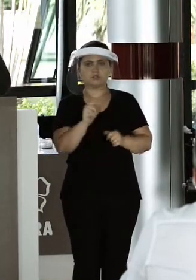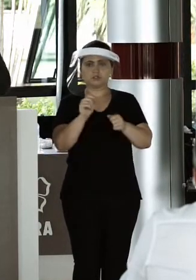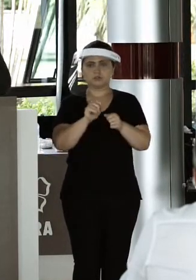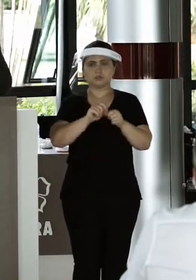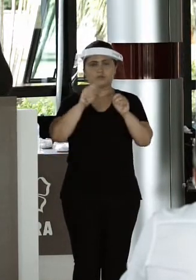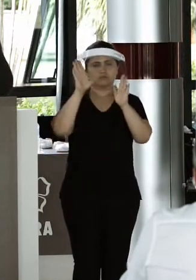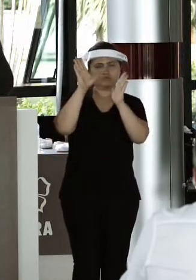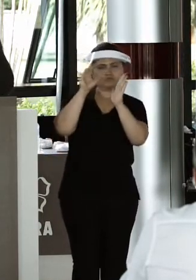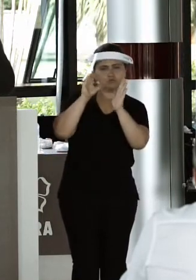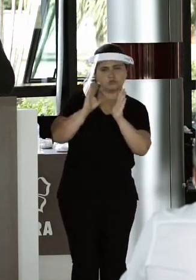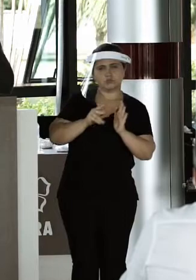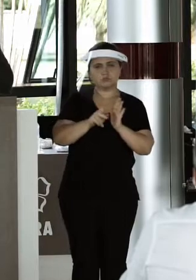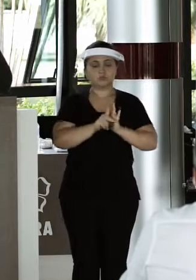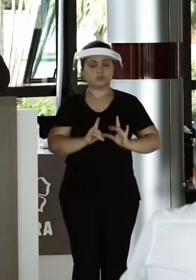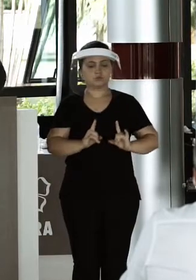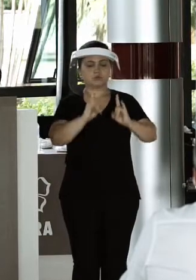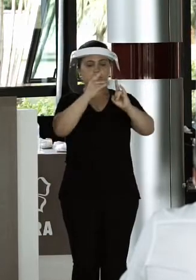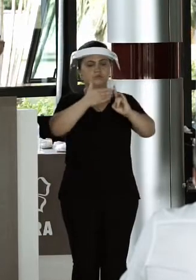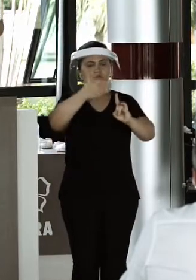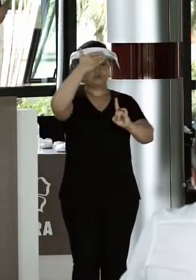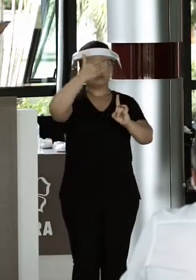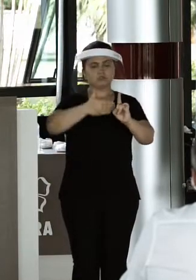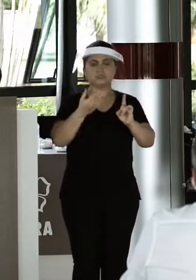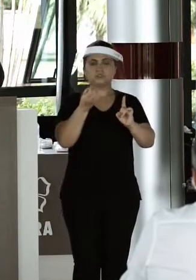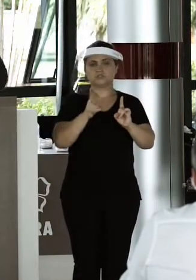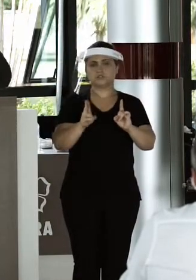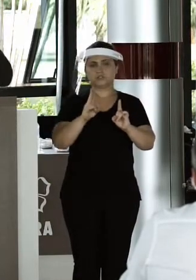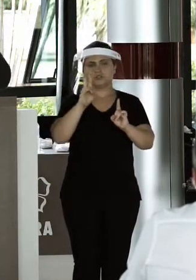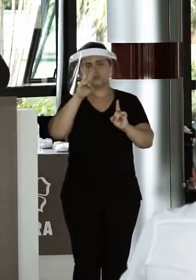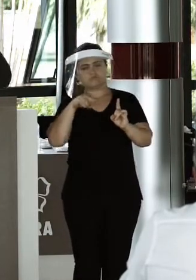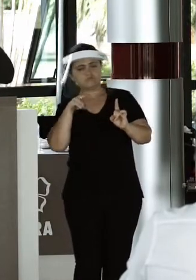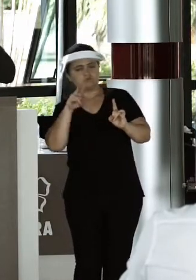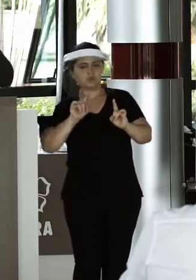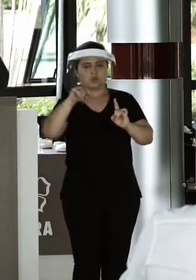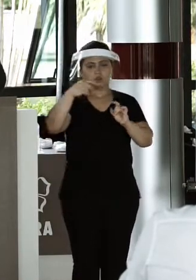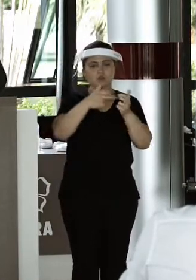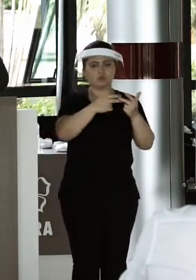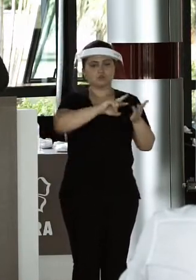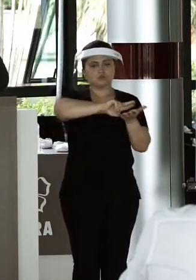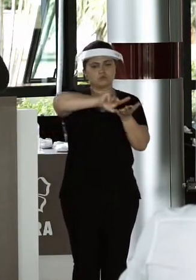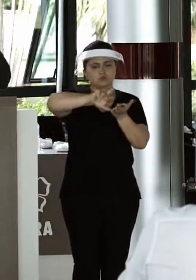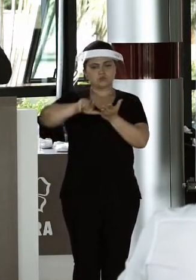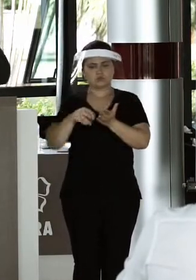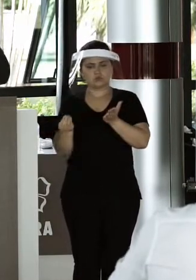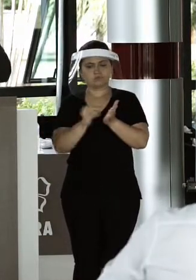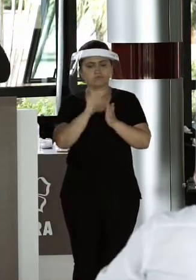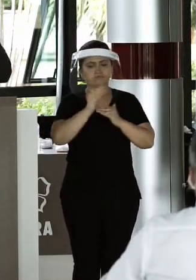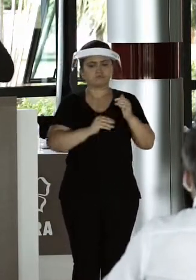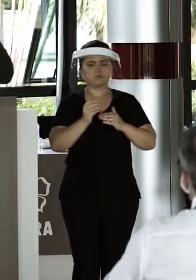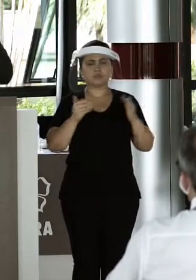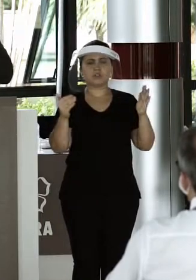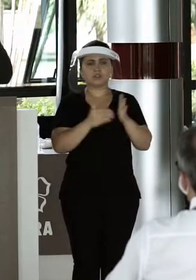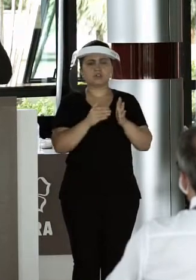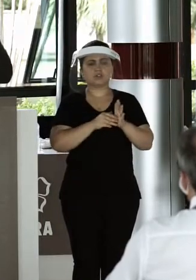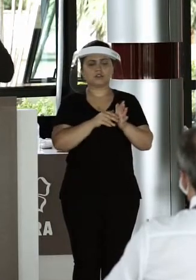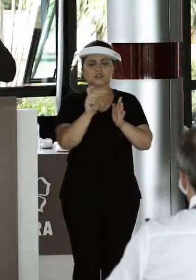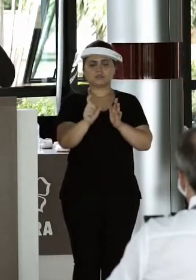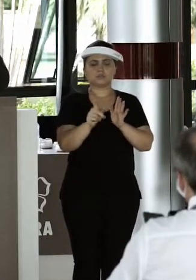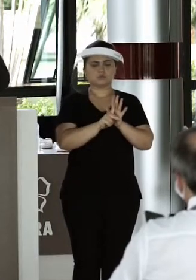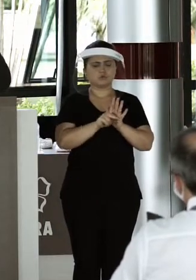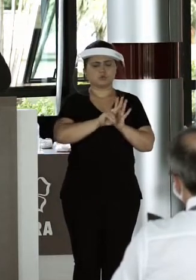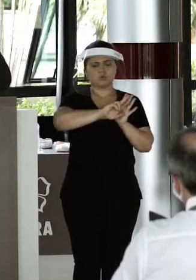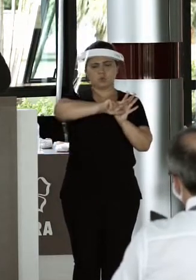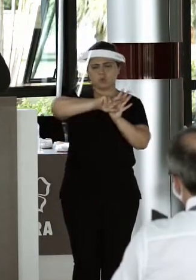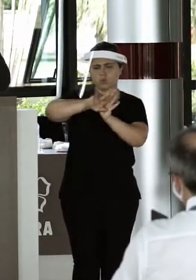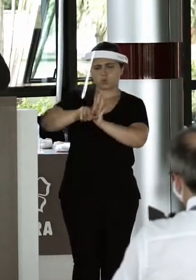fazer inspeções de fachadas, inspeções, enfim, né, de outras coisas, inúmeras aplicações. A termografia, gente, tem